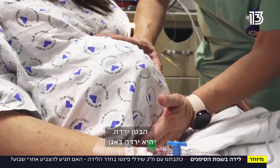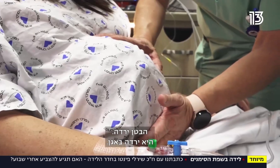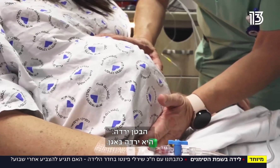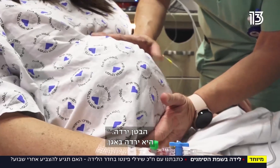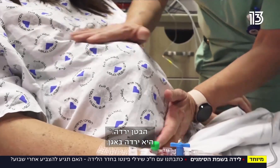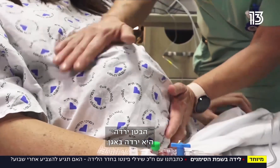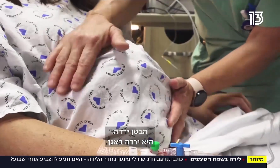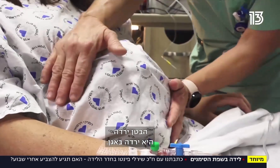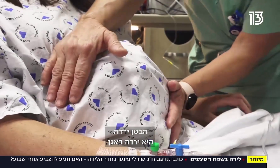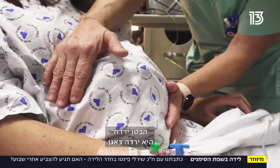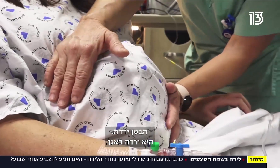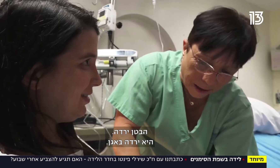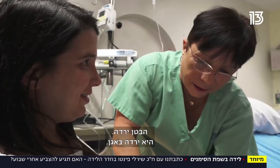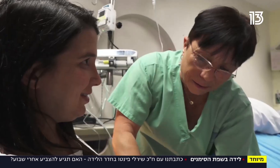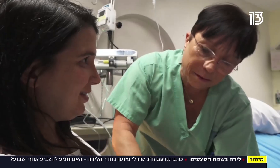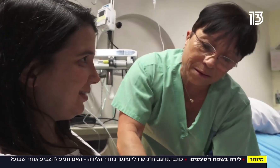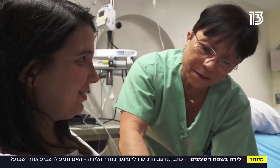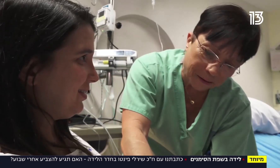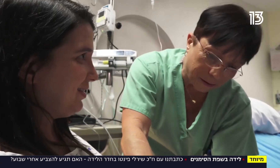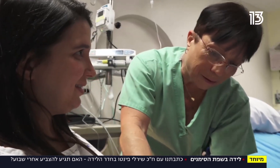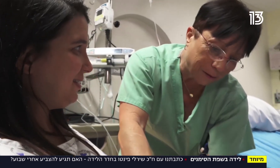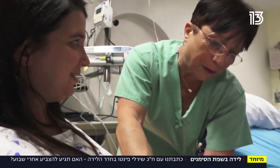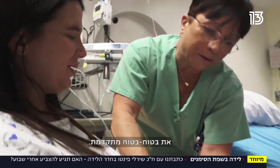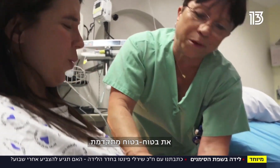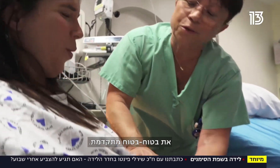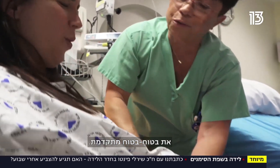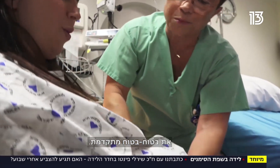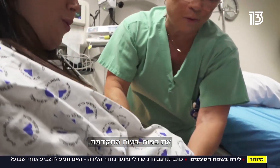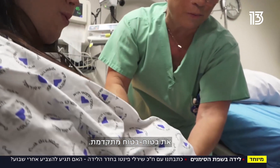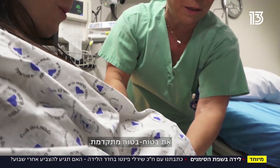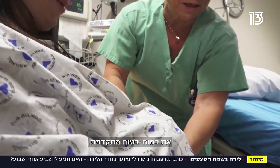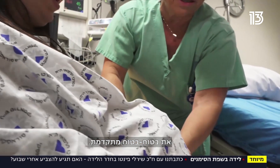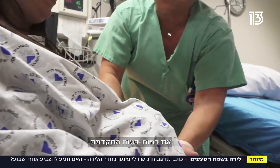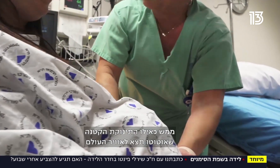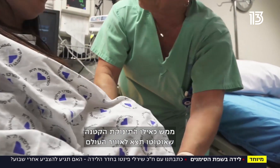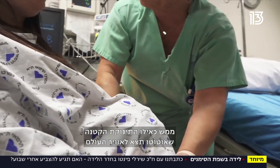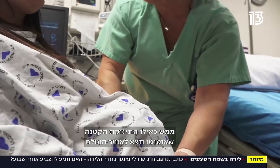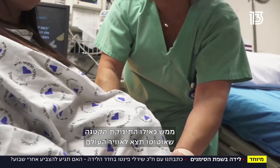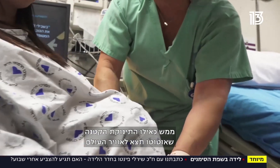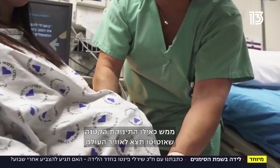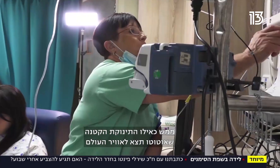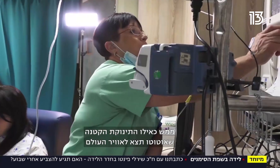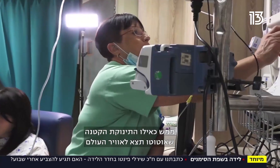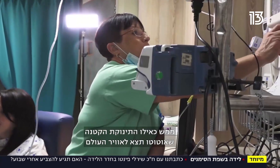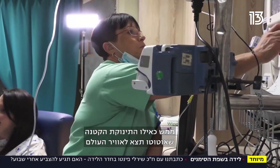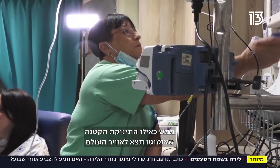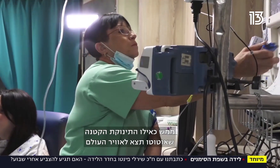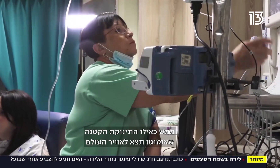הבטן ירדה, היא ירדה באגן. את בטוח, בטוח מתקדמת. ממש כאילו התינוקת הקטנה שאוטוטו תצא